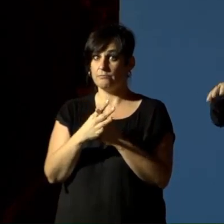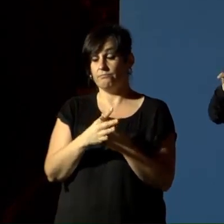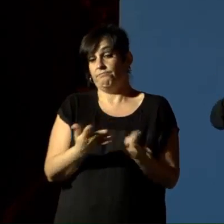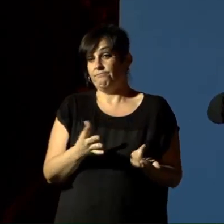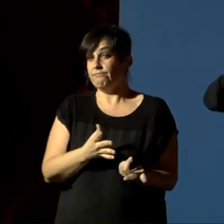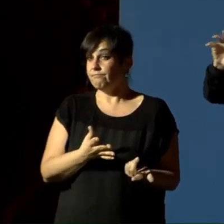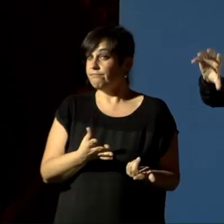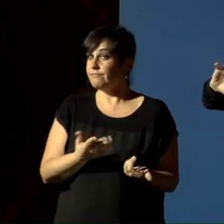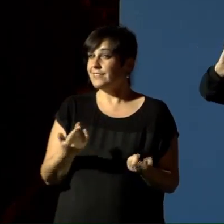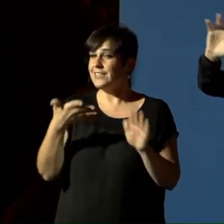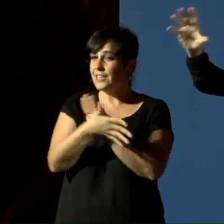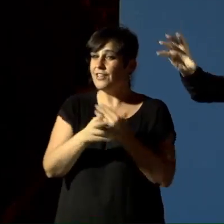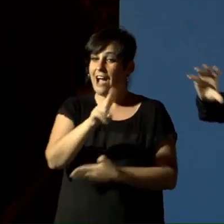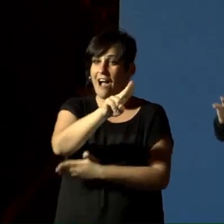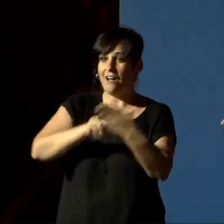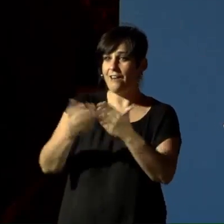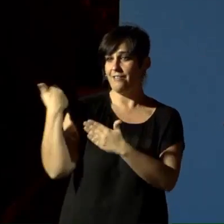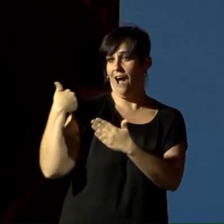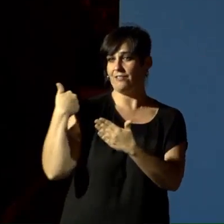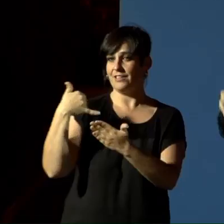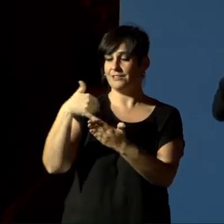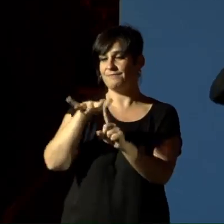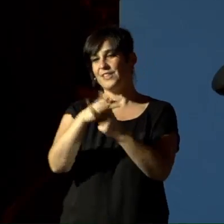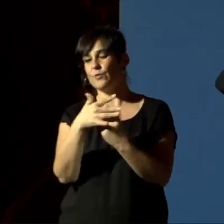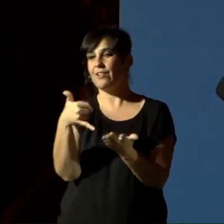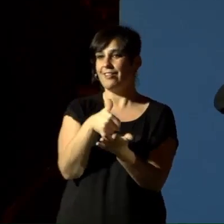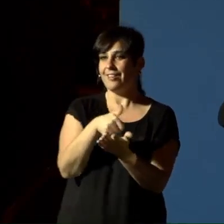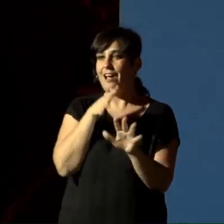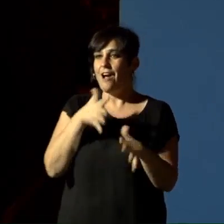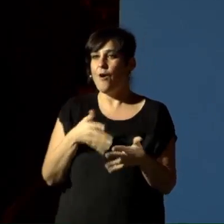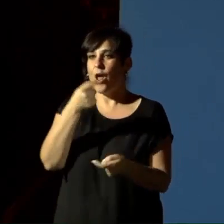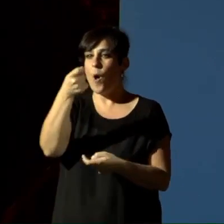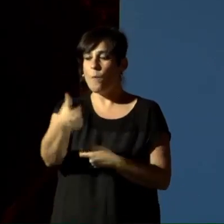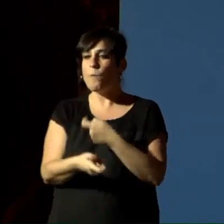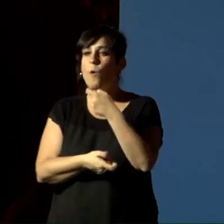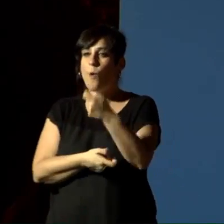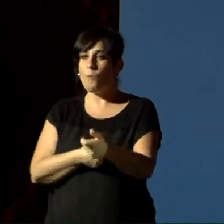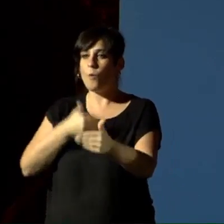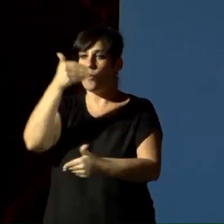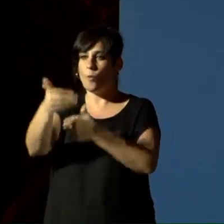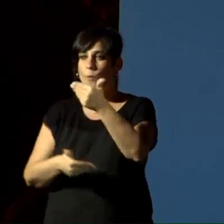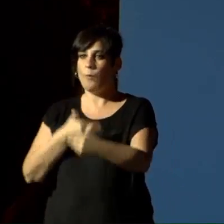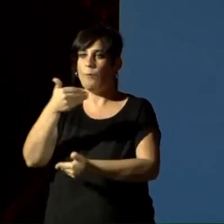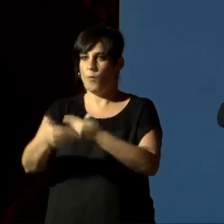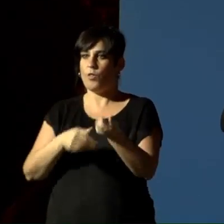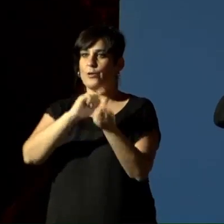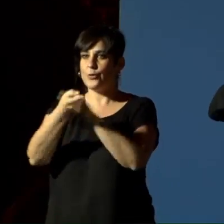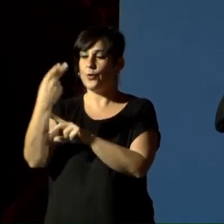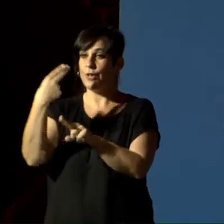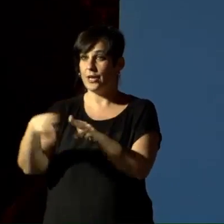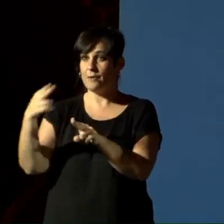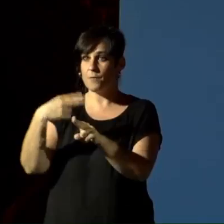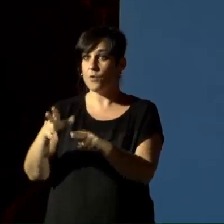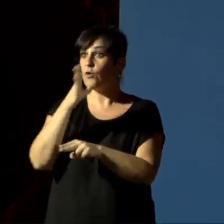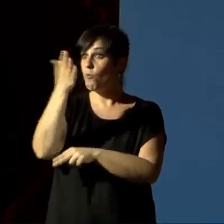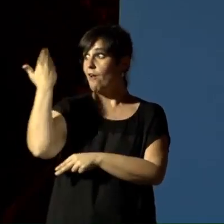pasa dun lugar de periferia ou semiperiferia na economía mundo a ter un lugar central no proceso de cambio político, iso ten que ver con algo que nos